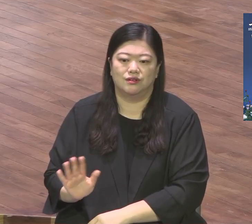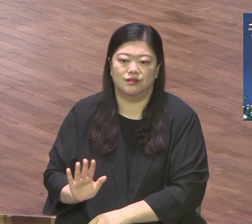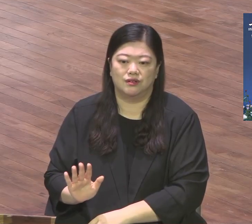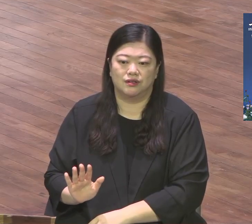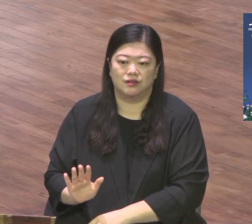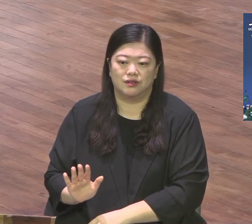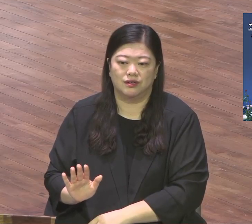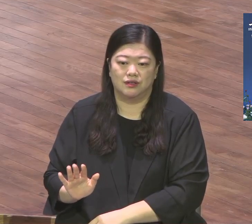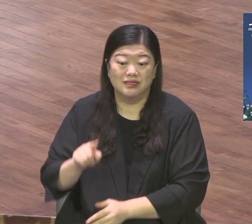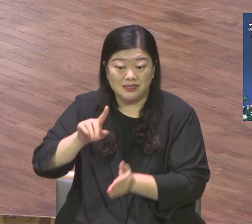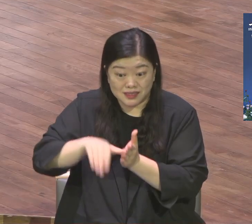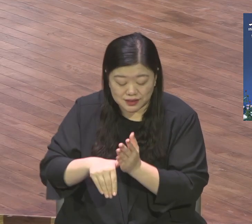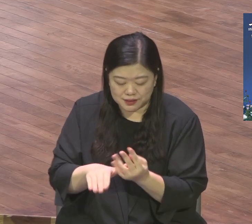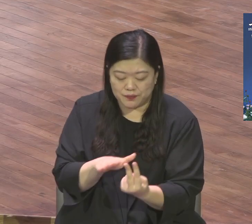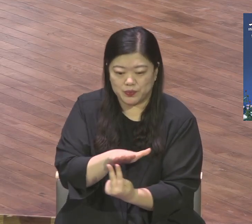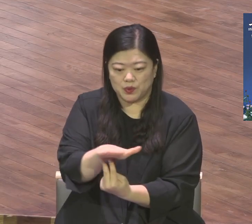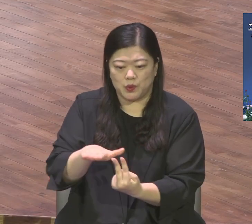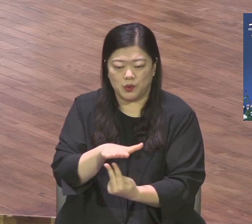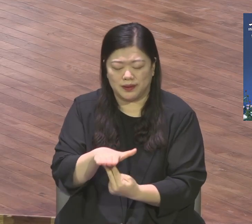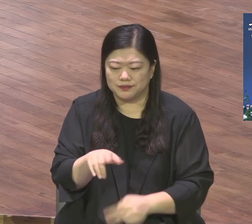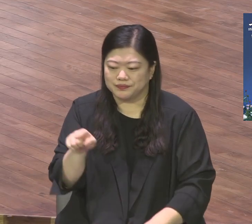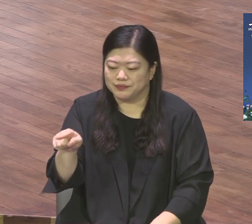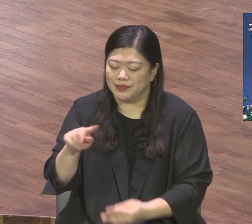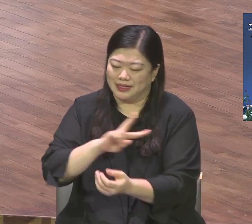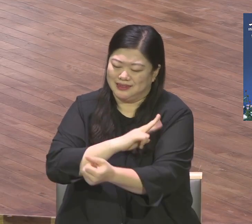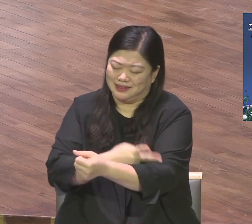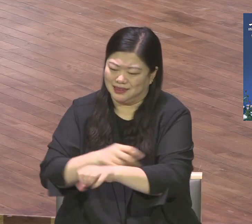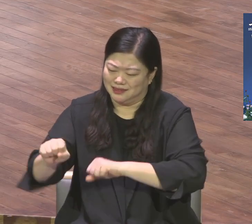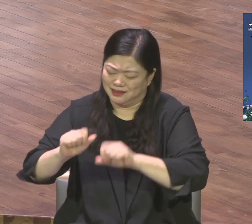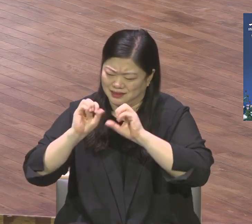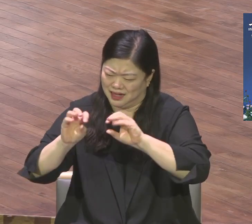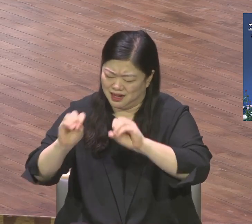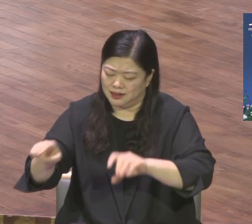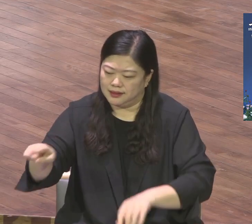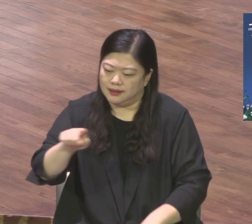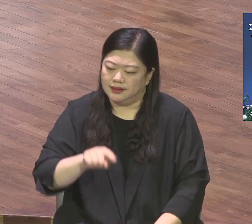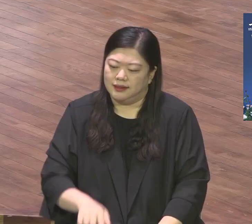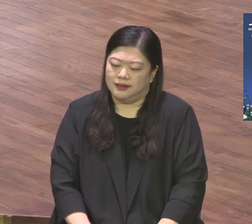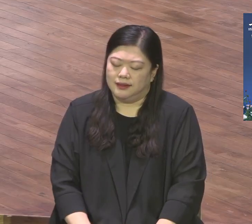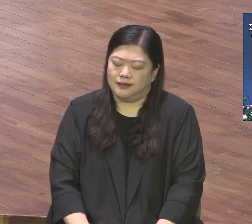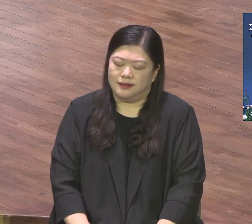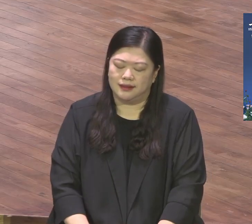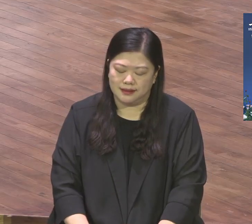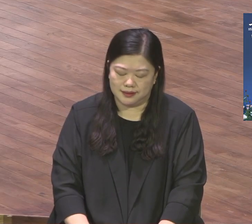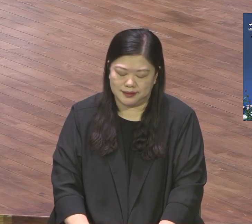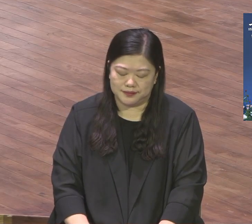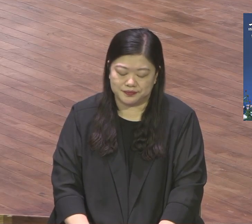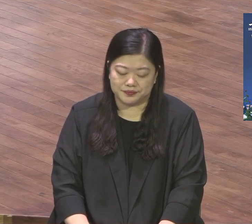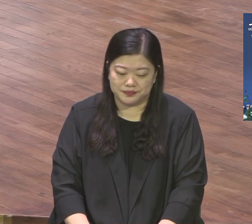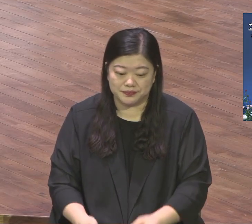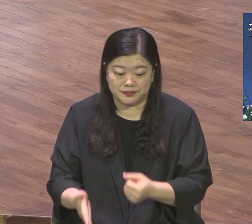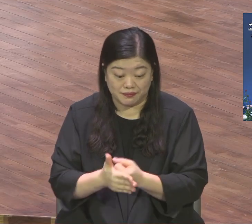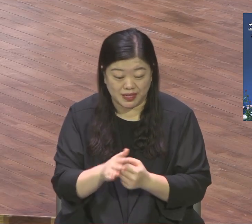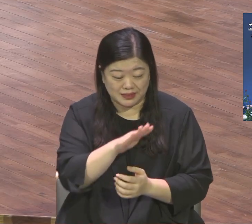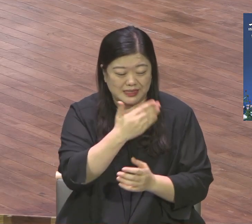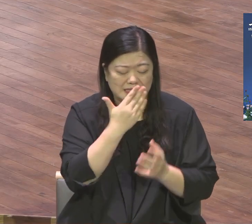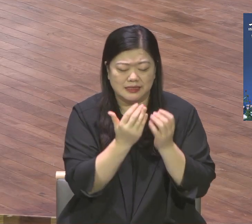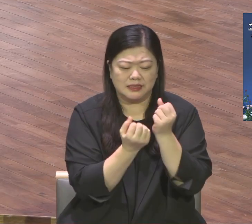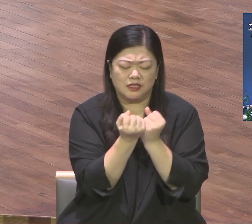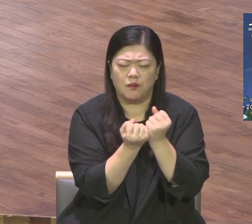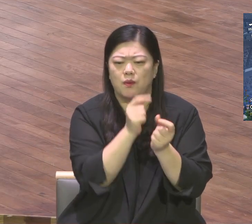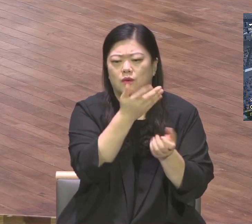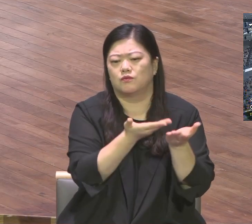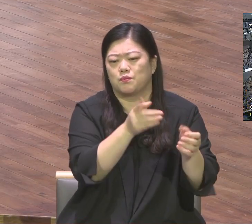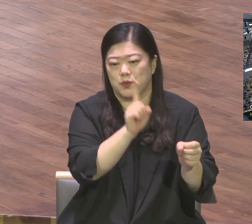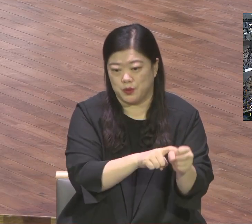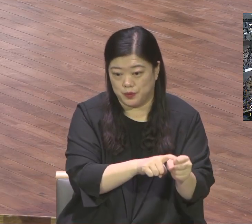요한은 이런 예수님의 성육신을 2절에 좀 더 구체적으로 설명하고 있습니다. 2절입니다.